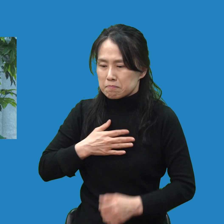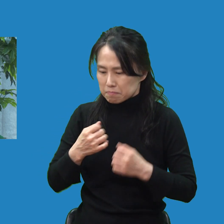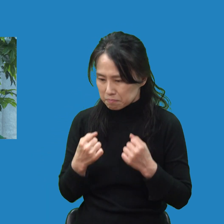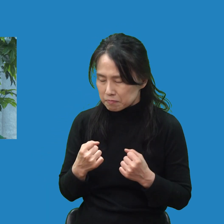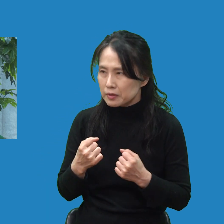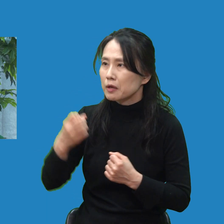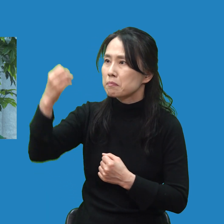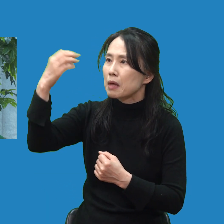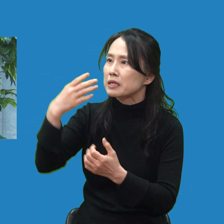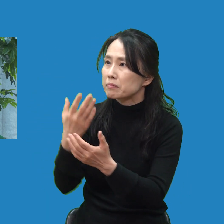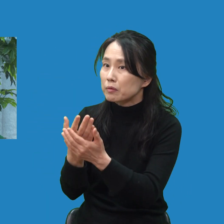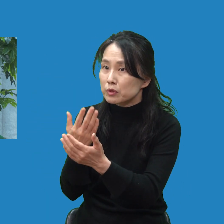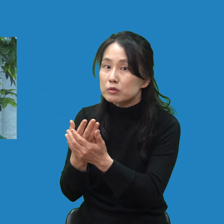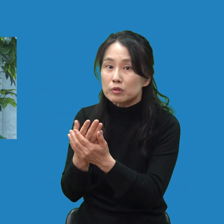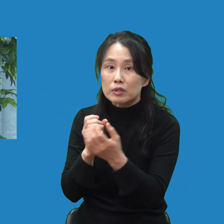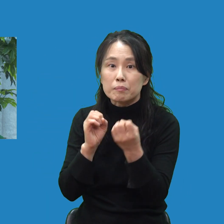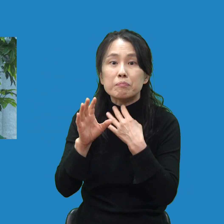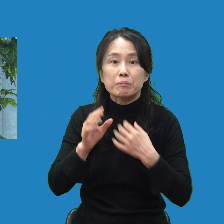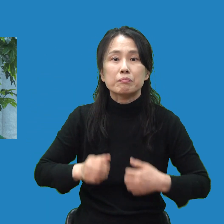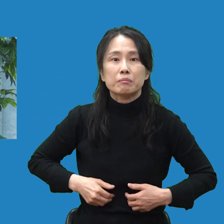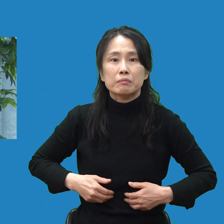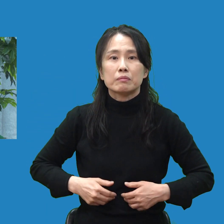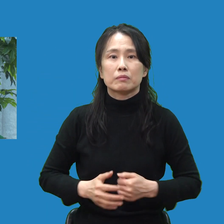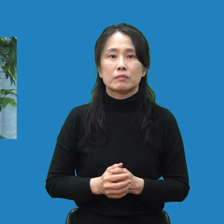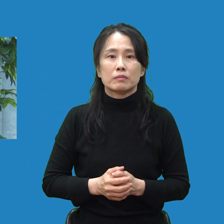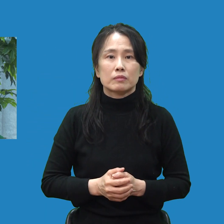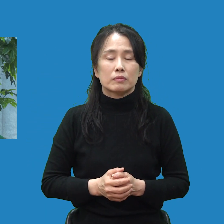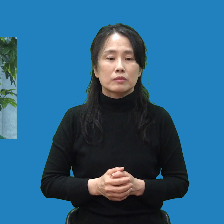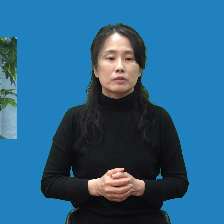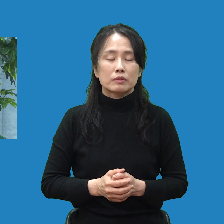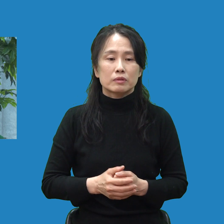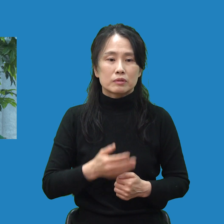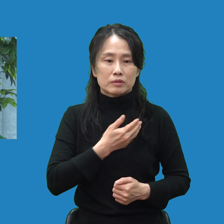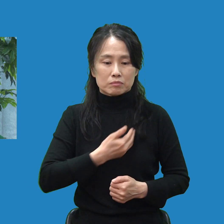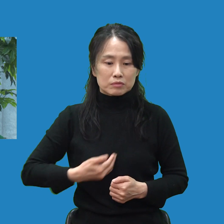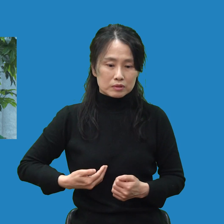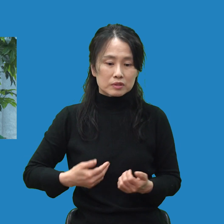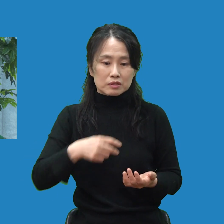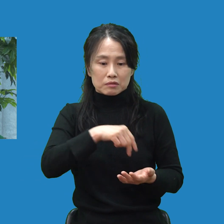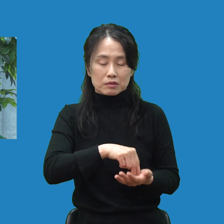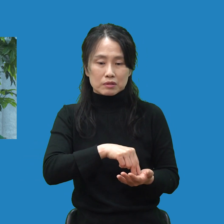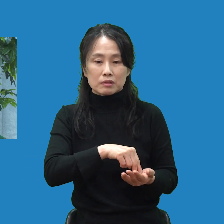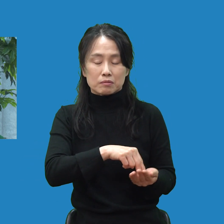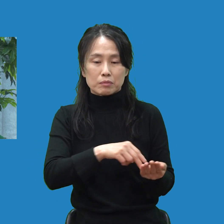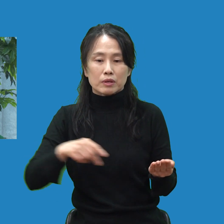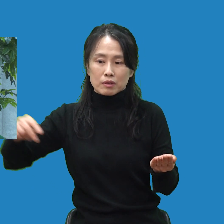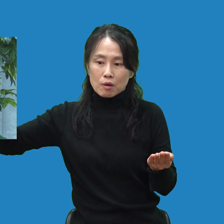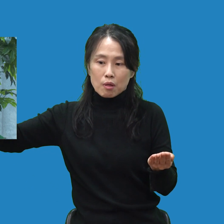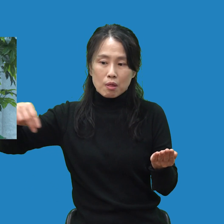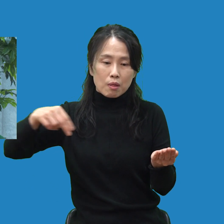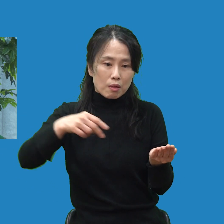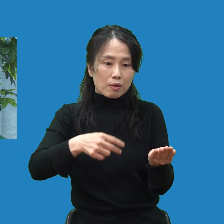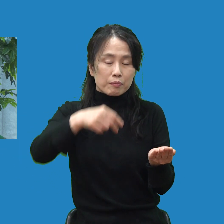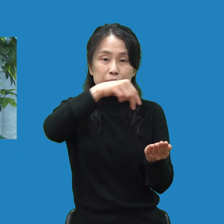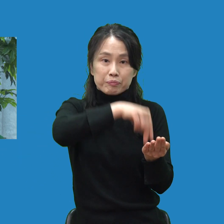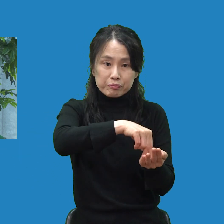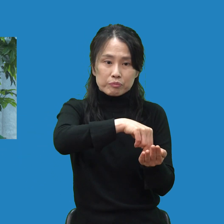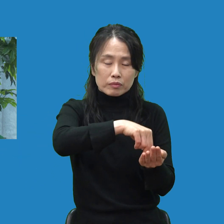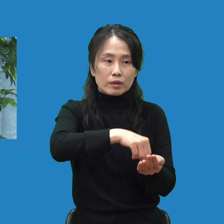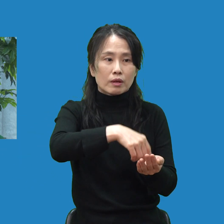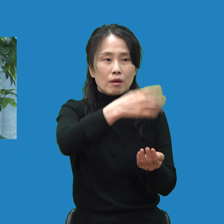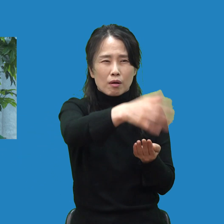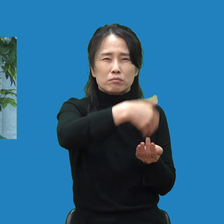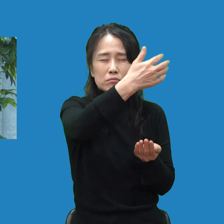그리고는 두려워하지 말라시면서 제자들이 담배에 오르셨습니다. 그러자 밤새